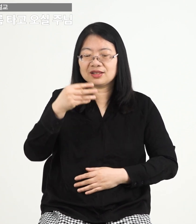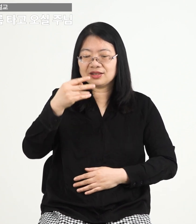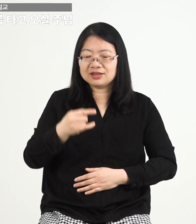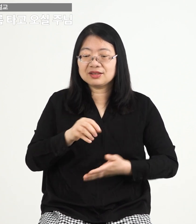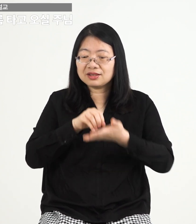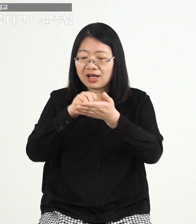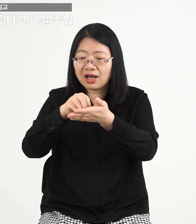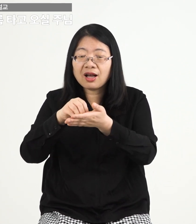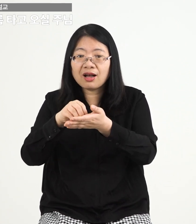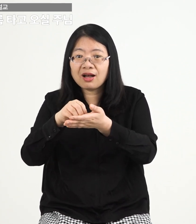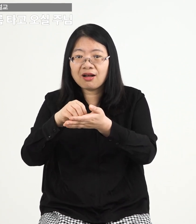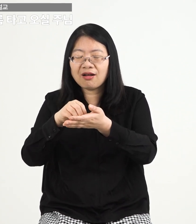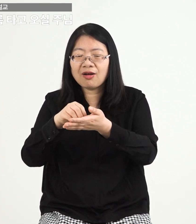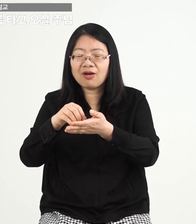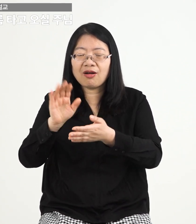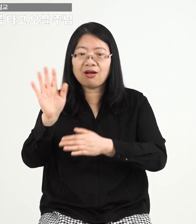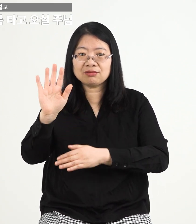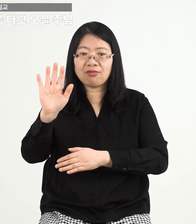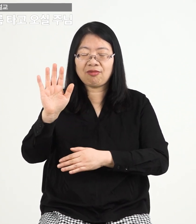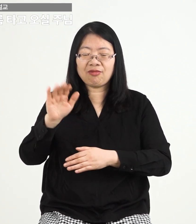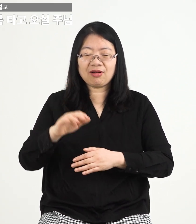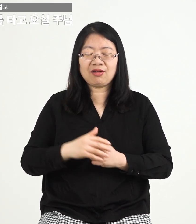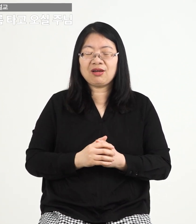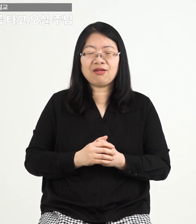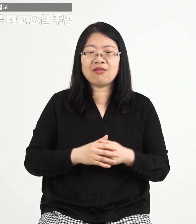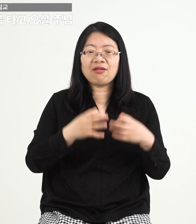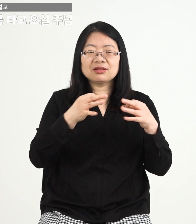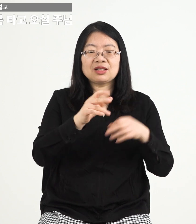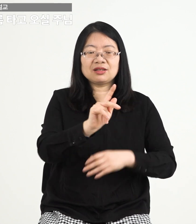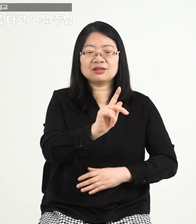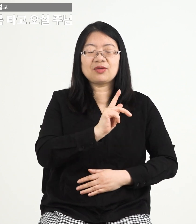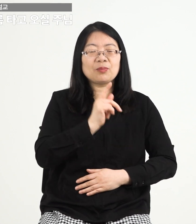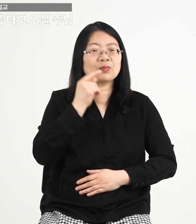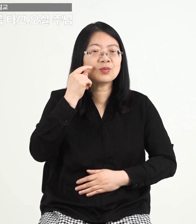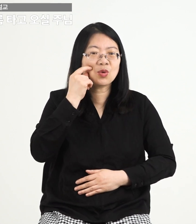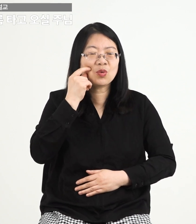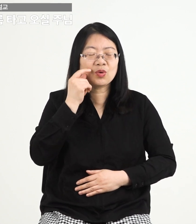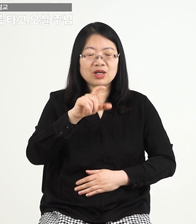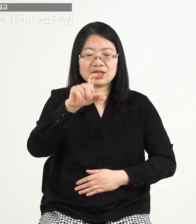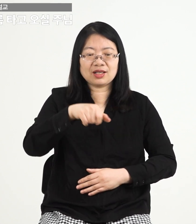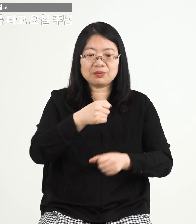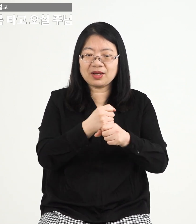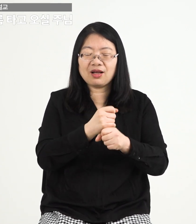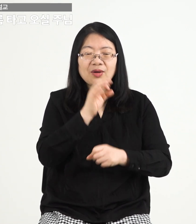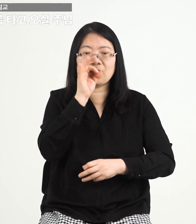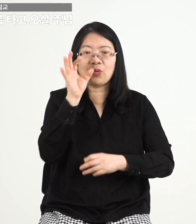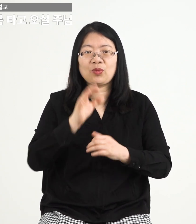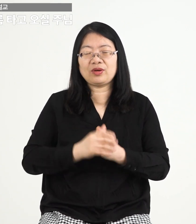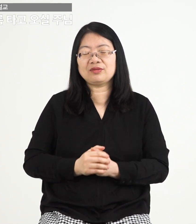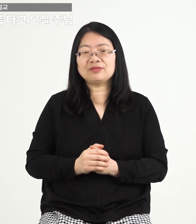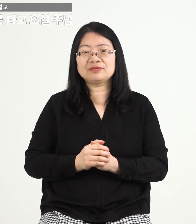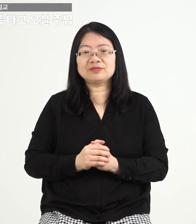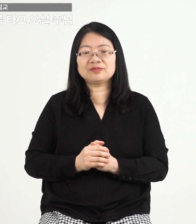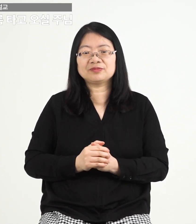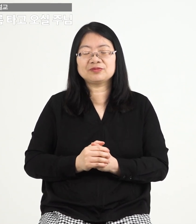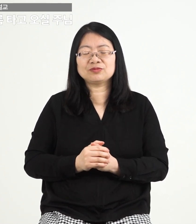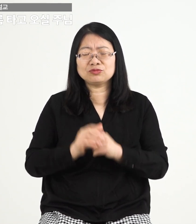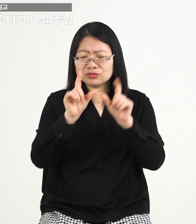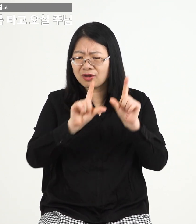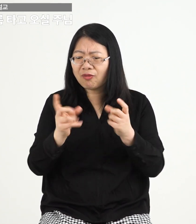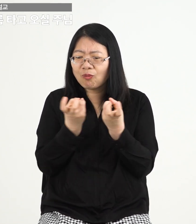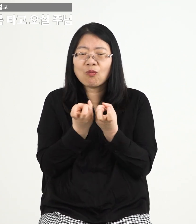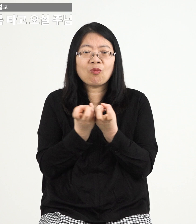없어요. 대출도 안 되고 은행 거래는 물론 카드 발급도 안 돼요. 어떻게